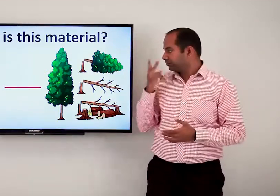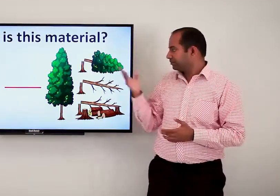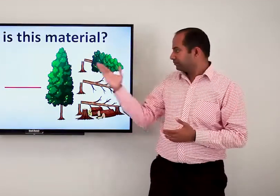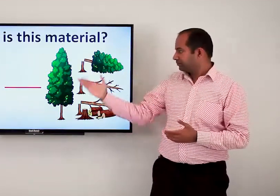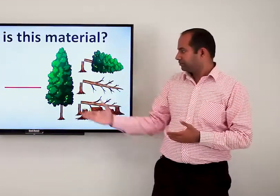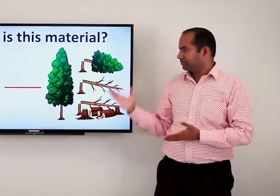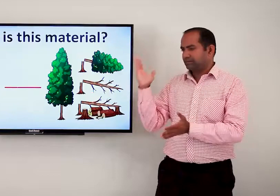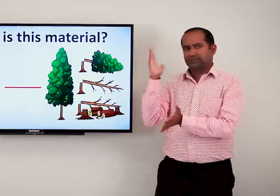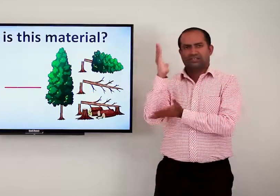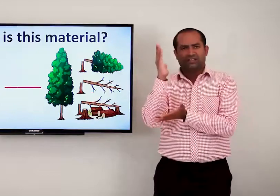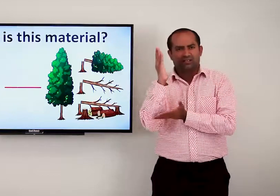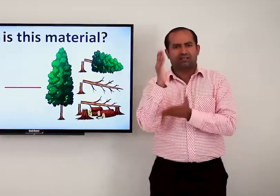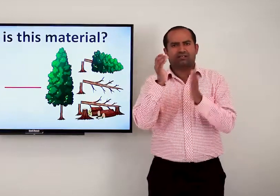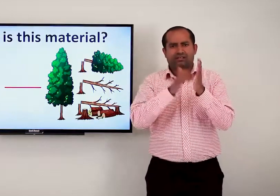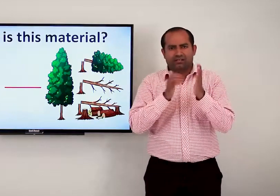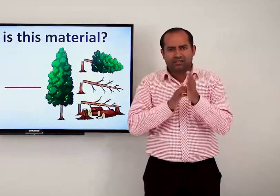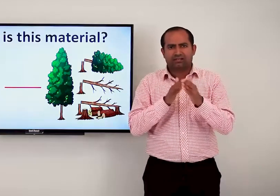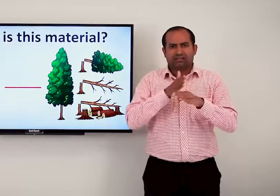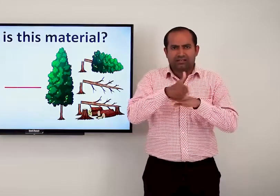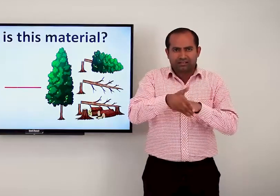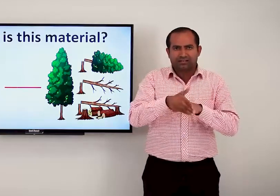दी गई तस्वीरों को गौर से देखें।